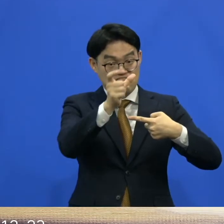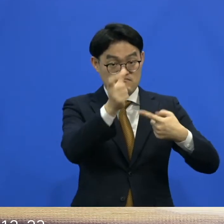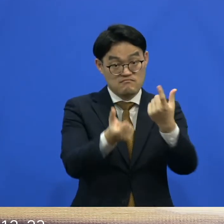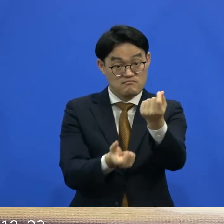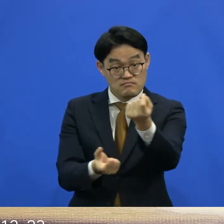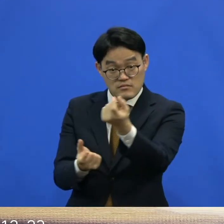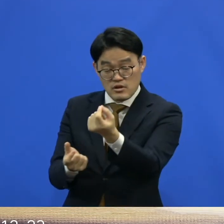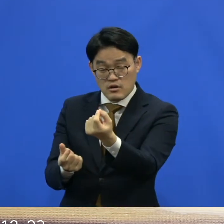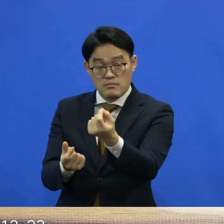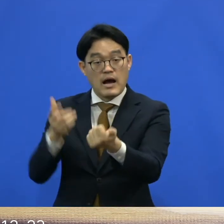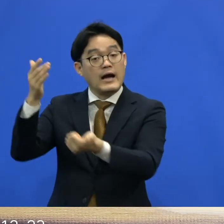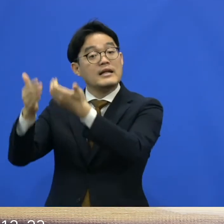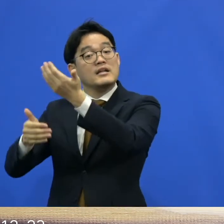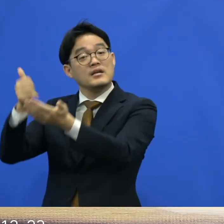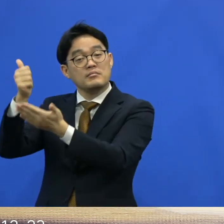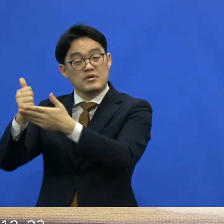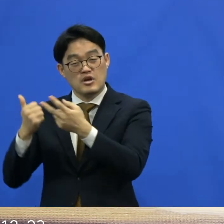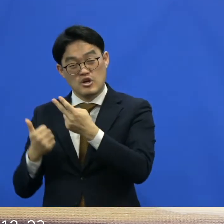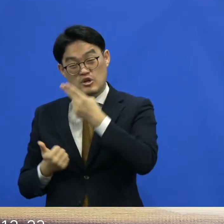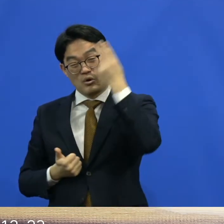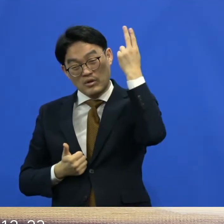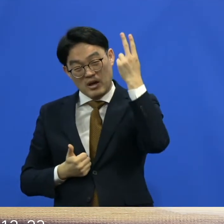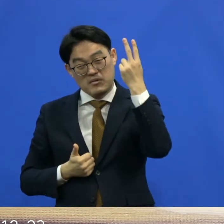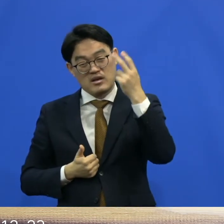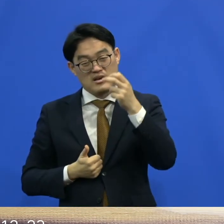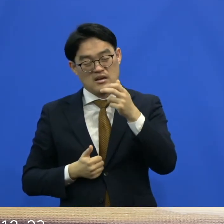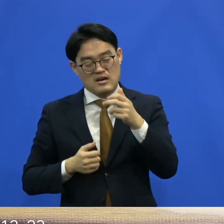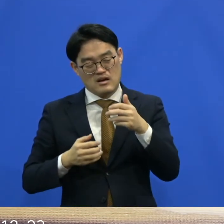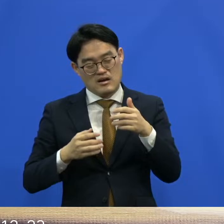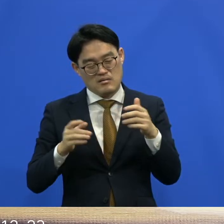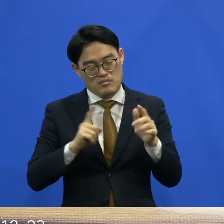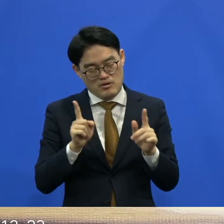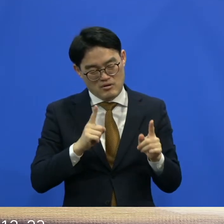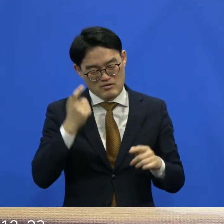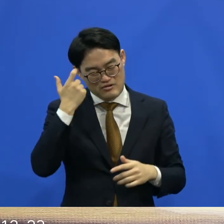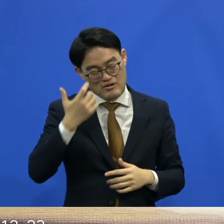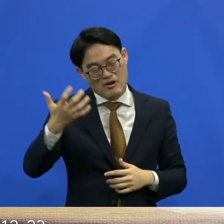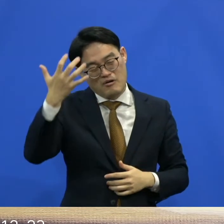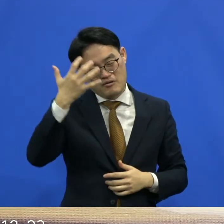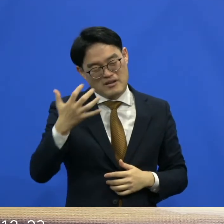어떤 시련에도 흔들리지 않는 강인한 영혼의 소유자가 된다.